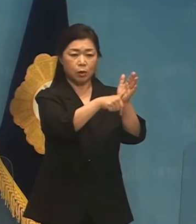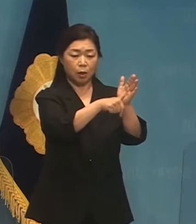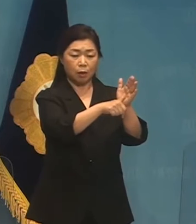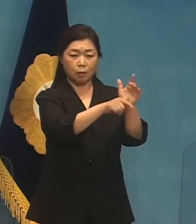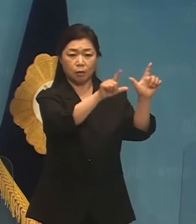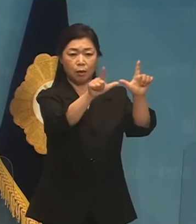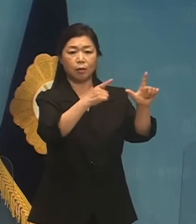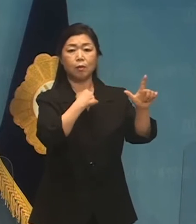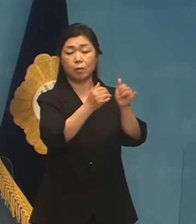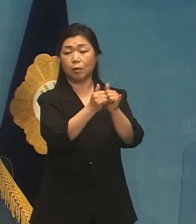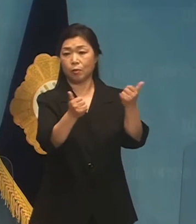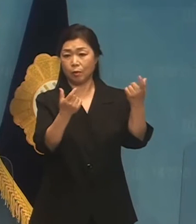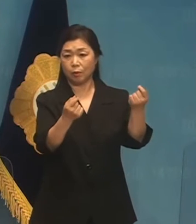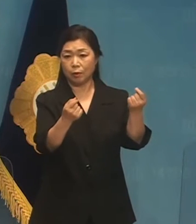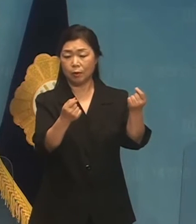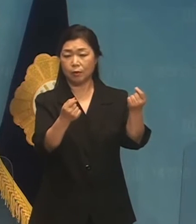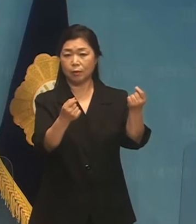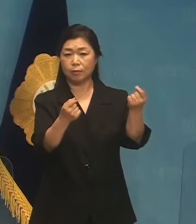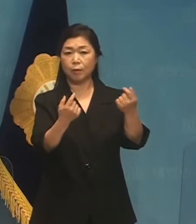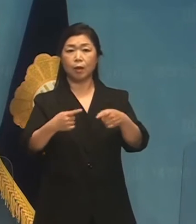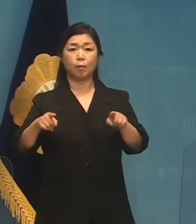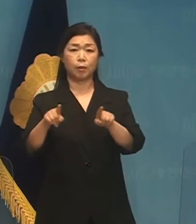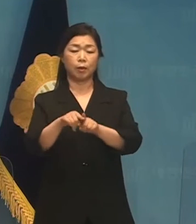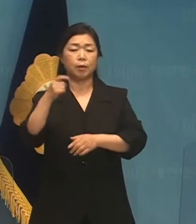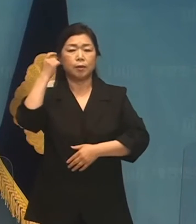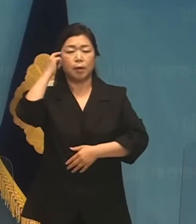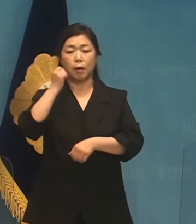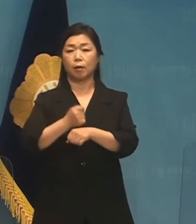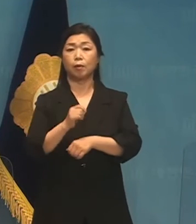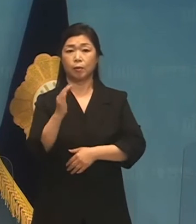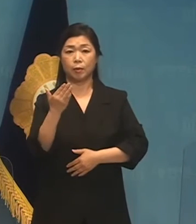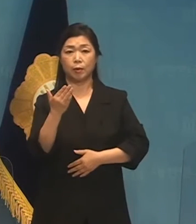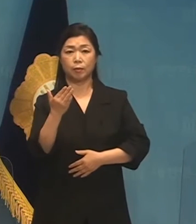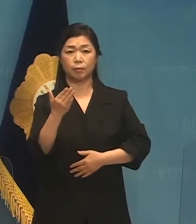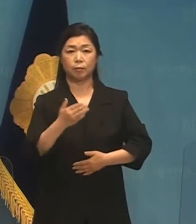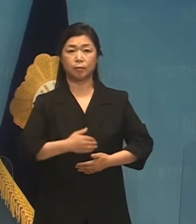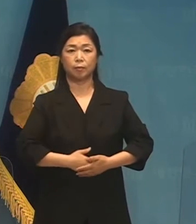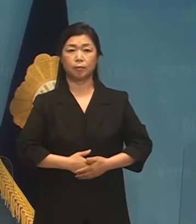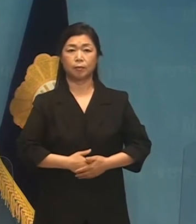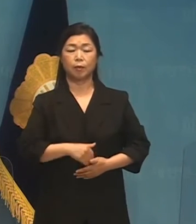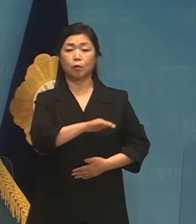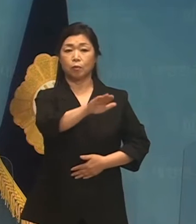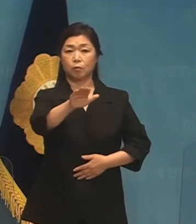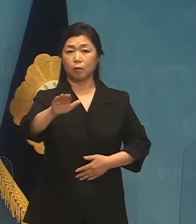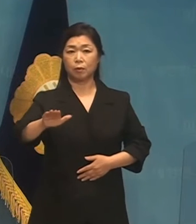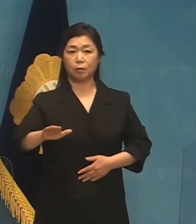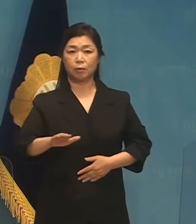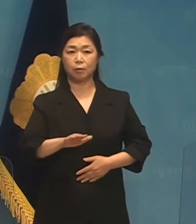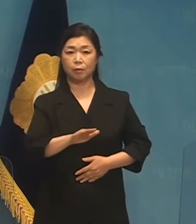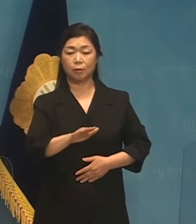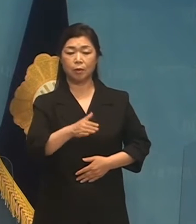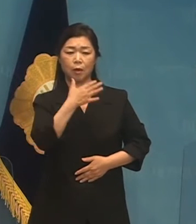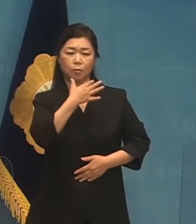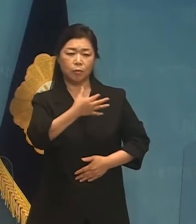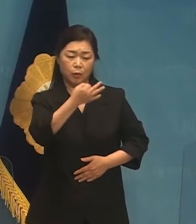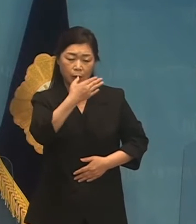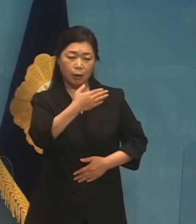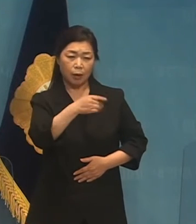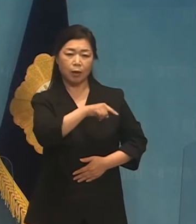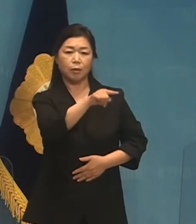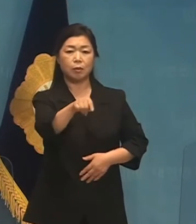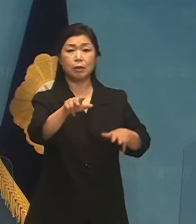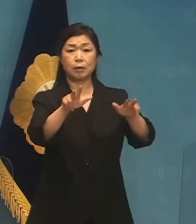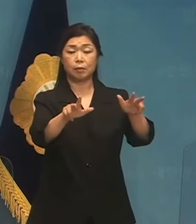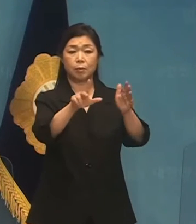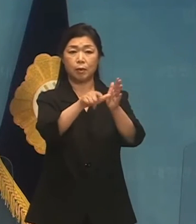보내고 있는 사람들도 함께 생각해야 하는 것들이 있습니다. 우리는 불행의 경연장 같은 이